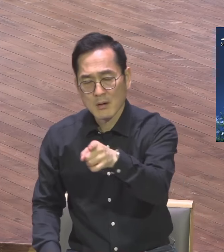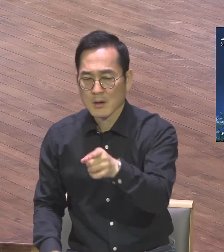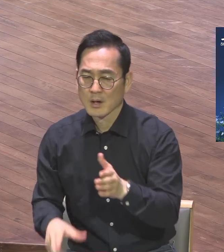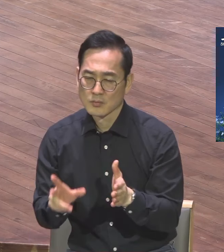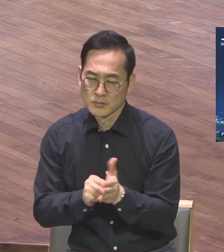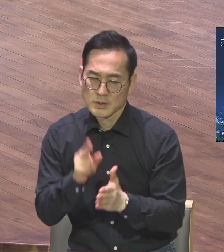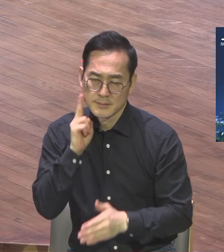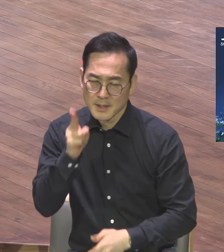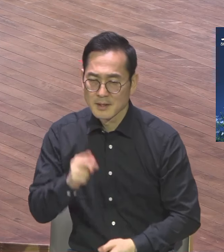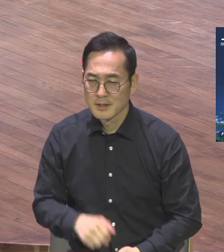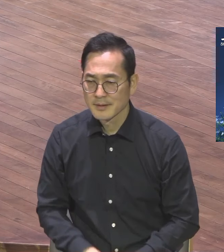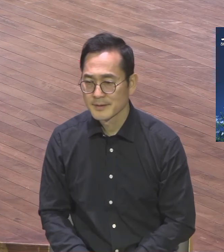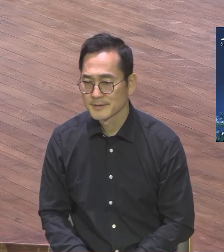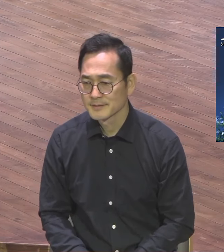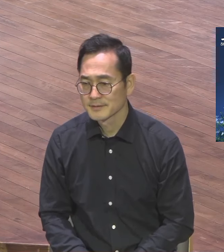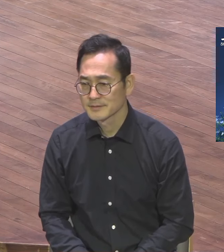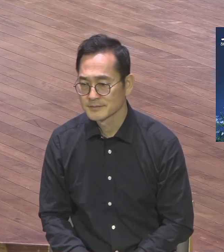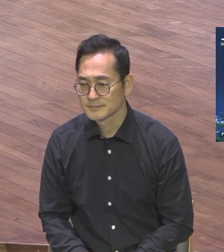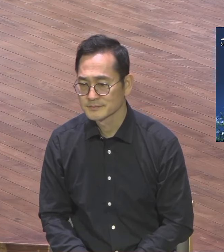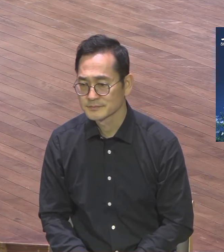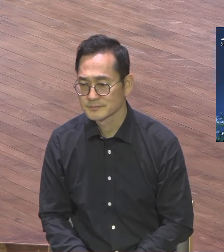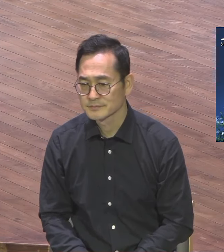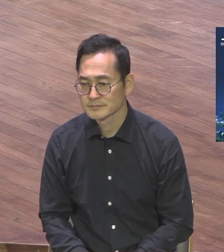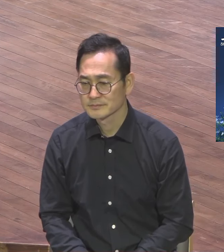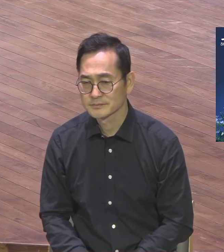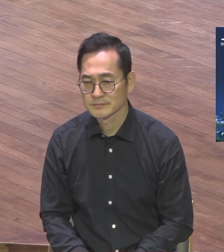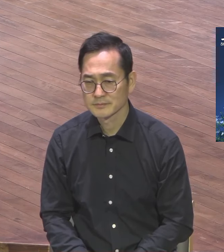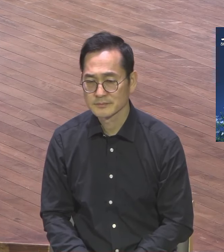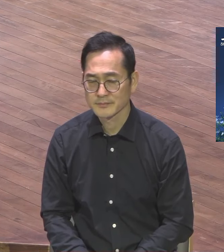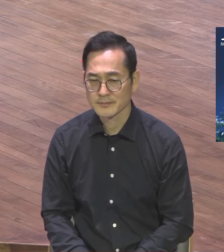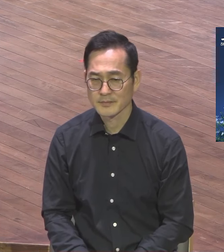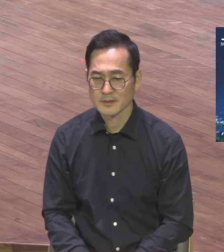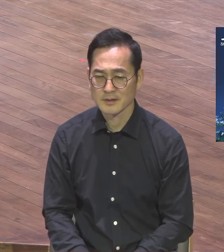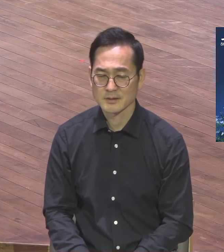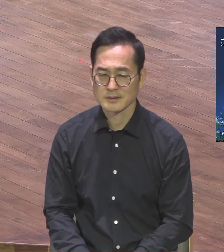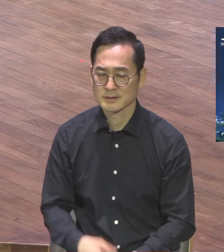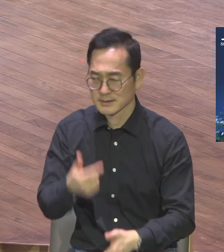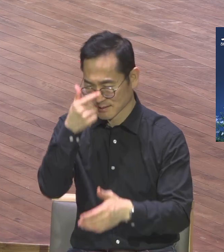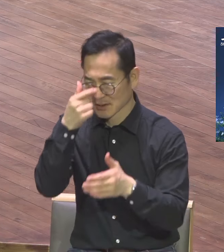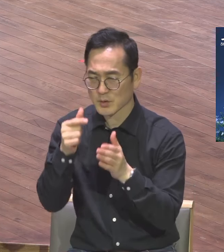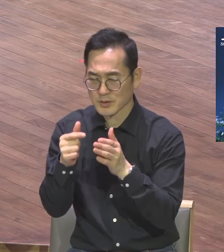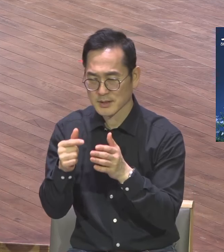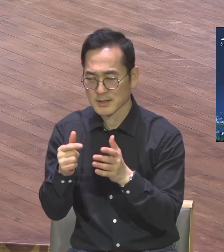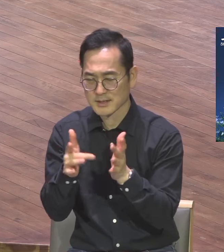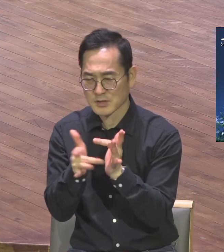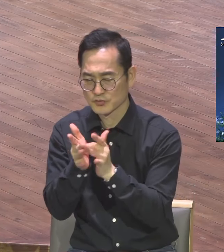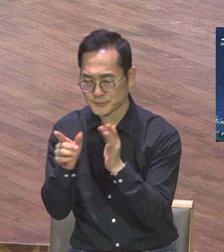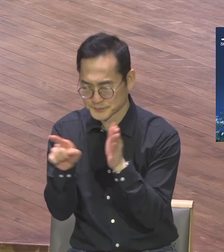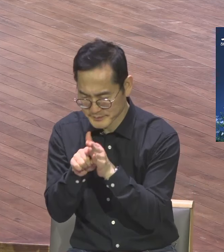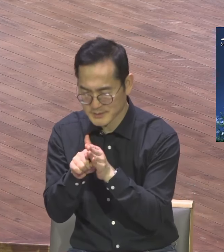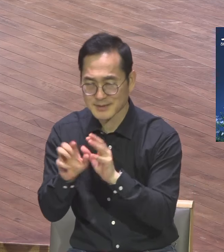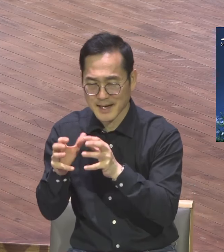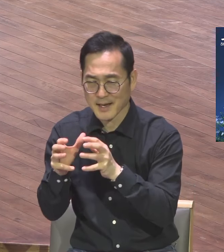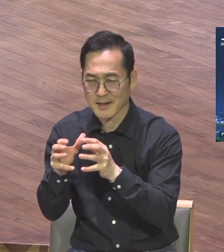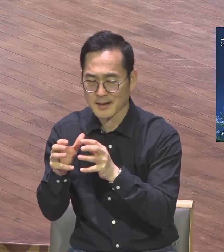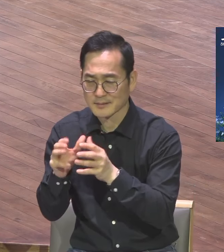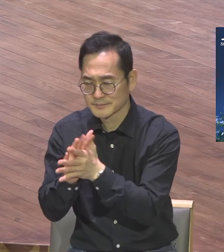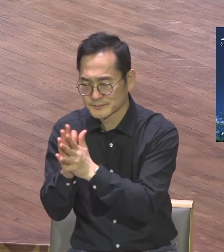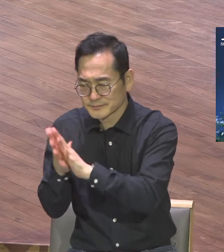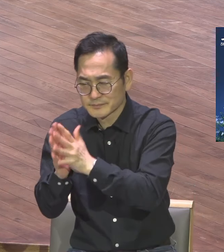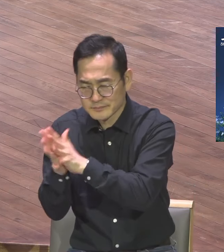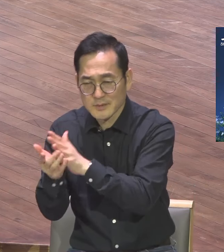여러분 파송 선교사를 기도하시기 바랍니다. 그래서 늘 정식 기도하고 집중 기도하고 시간 맞게 하나님 기도하고